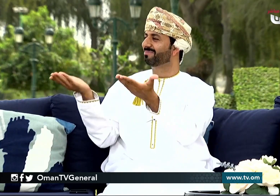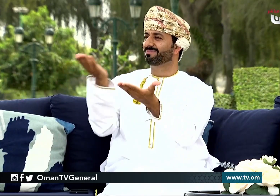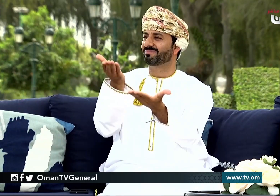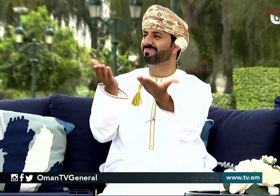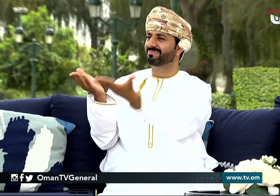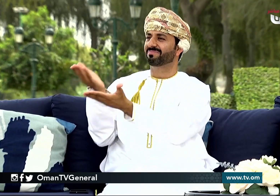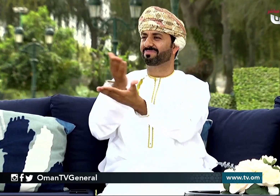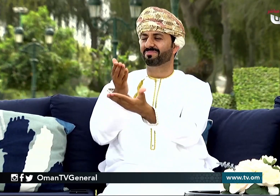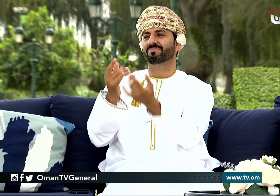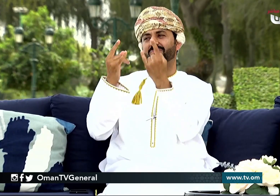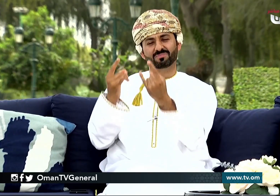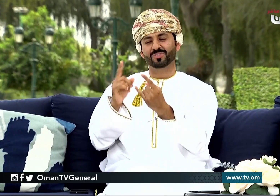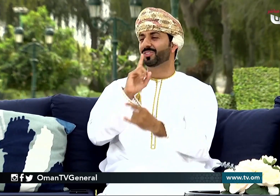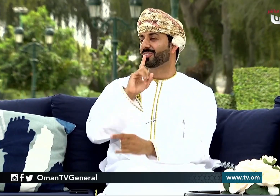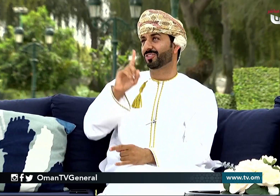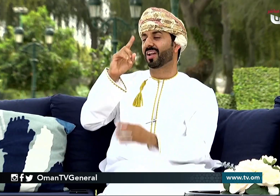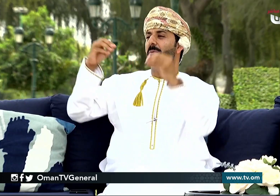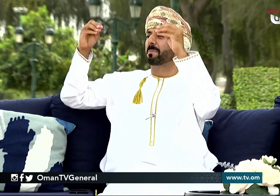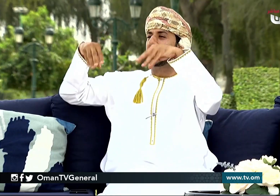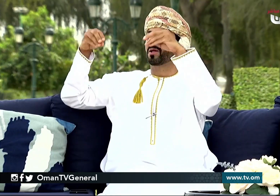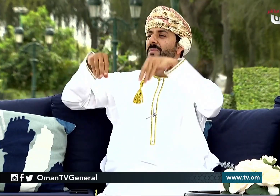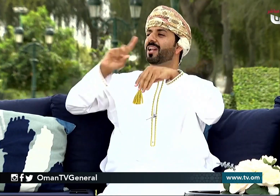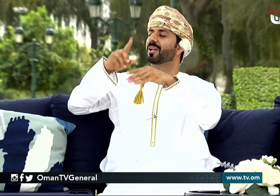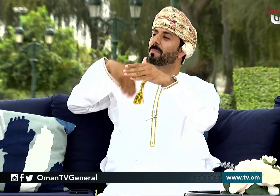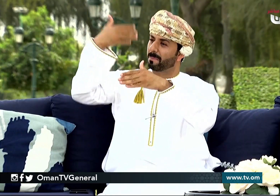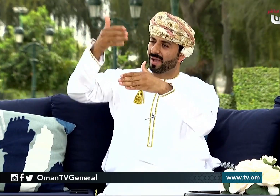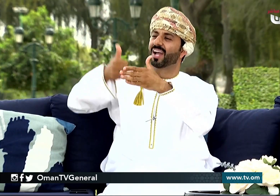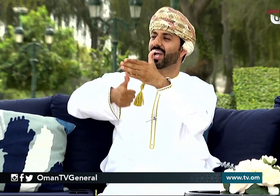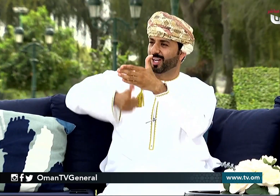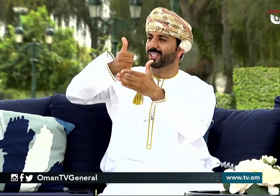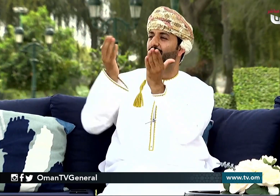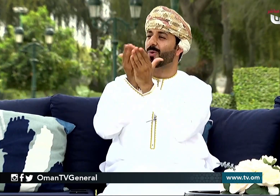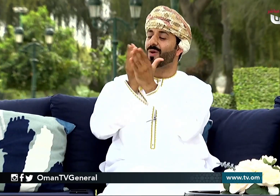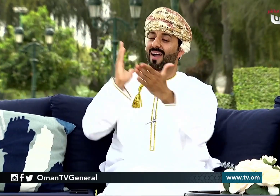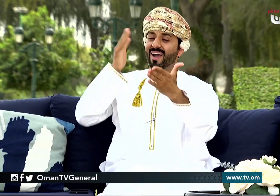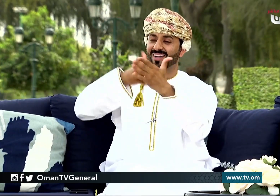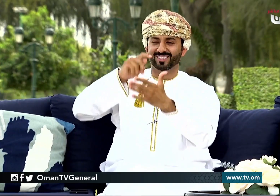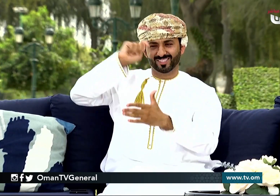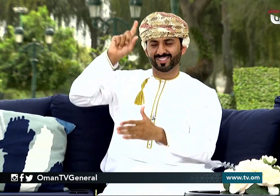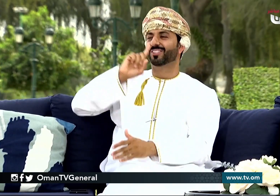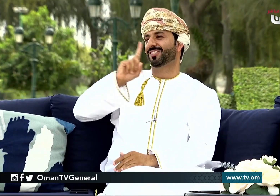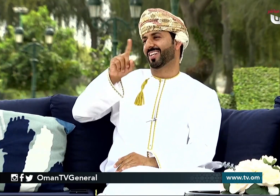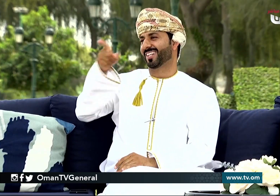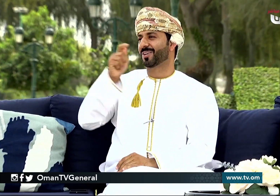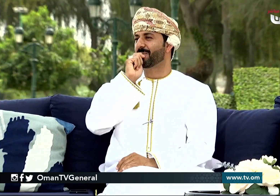من الأسئلة، وكان في تحاور جميل جدا ورائع. إن شاء الله، الله إن شاء الله يحفظكم، وأيضا تنجحوا في دراستكم وتتخرجوا